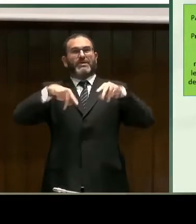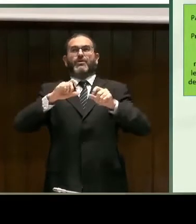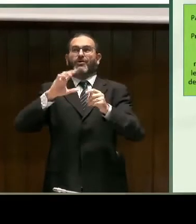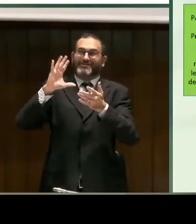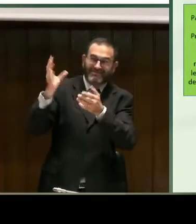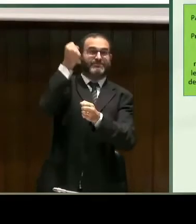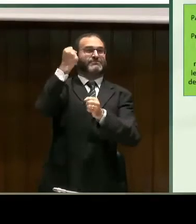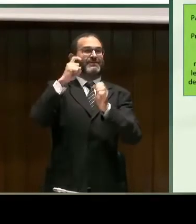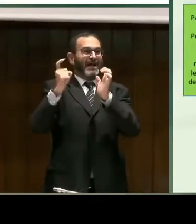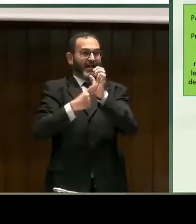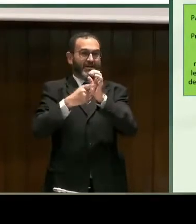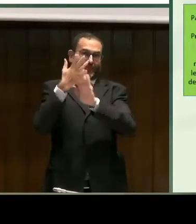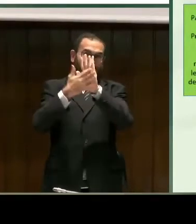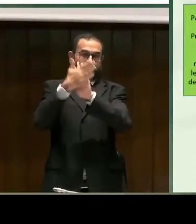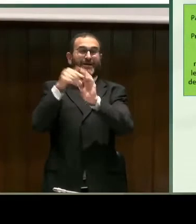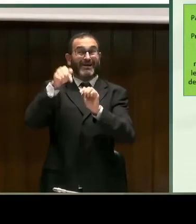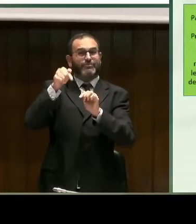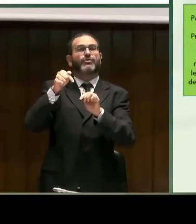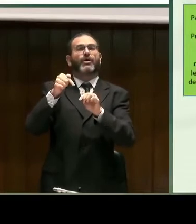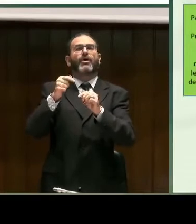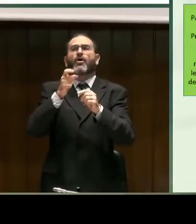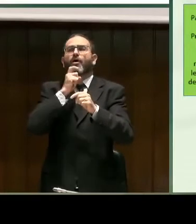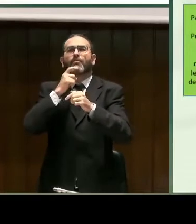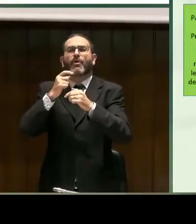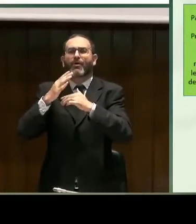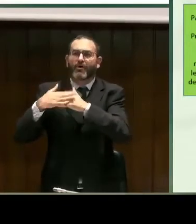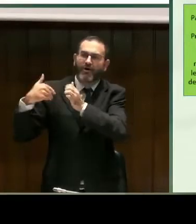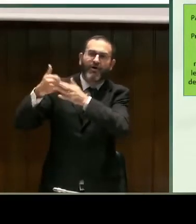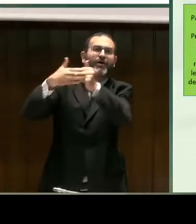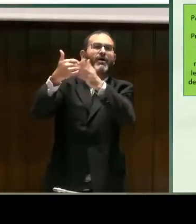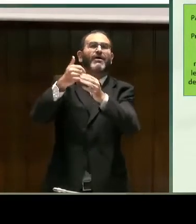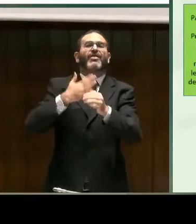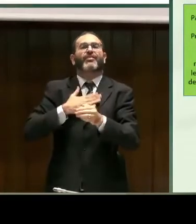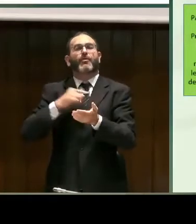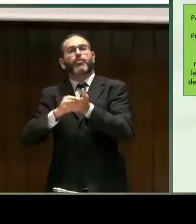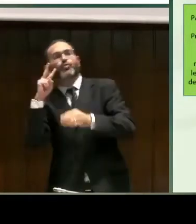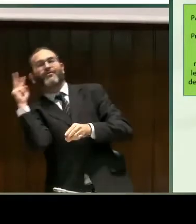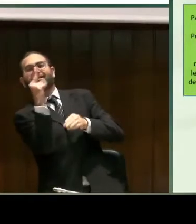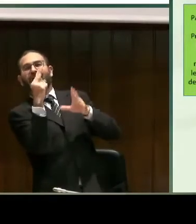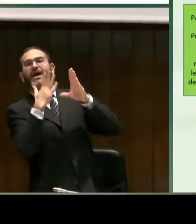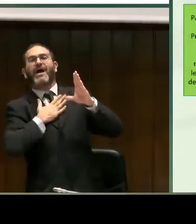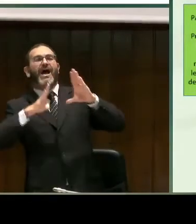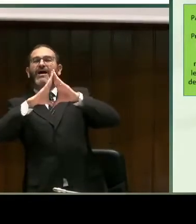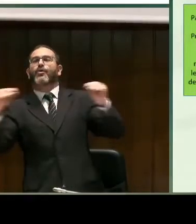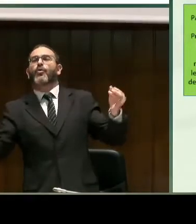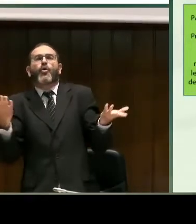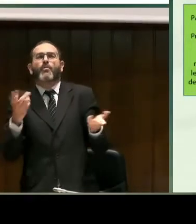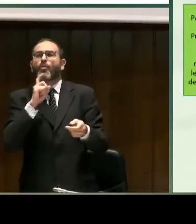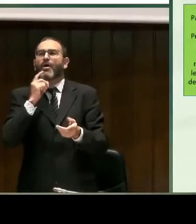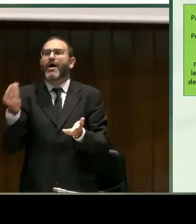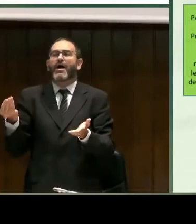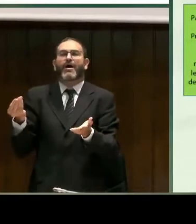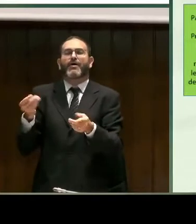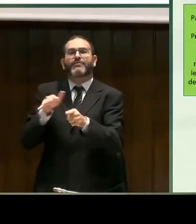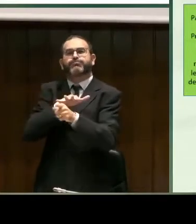en este país, ya que suponía la consecución del reconocimiento legal de nuestra lengua, de la lengua de signos. Desde el punto